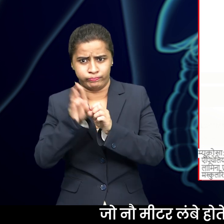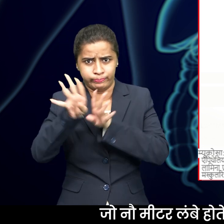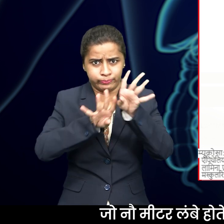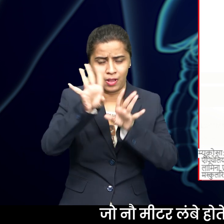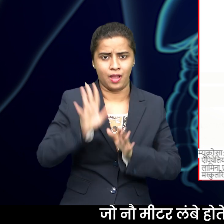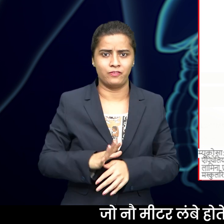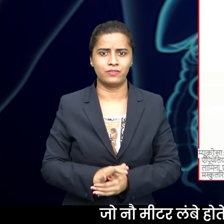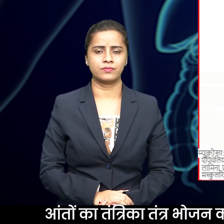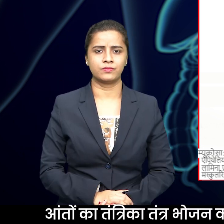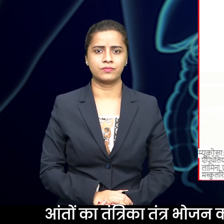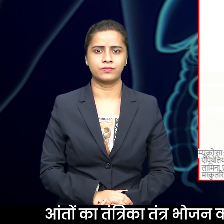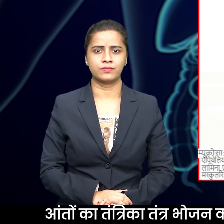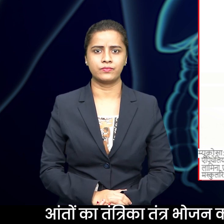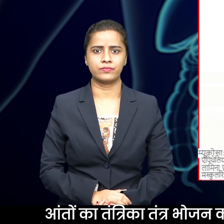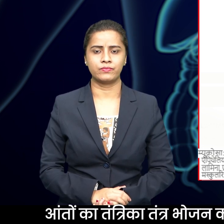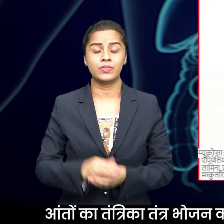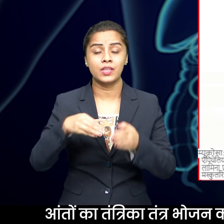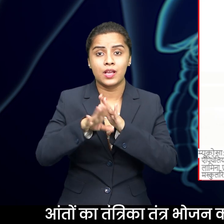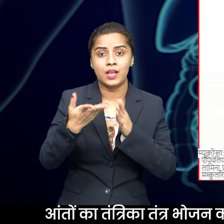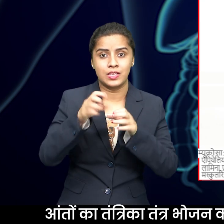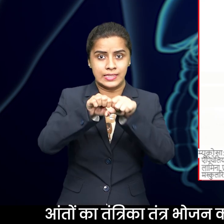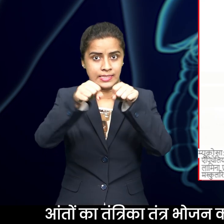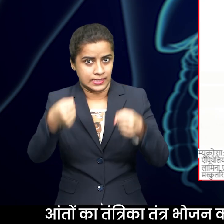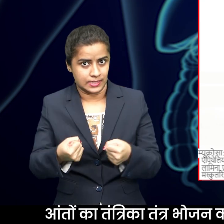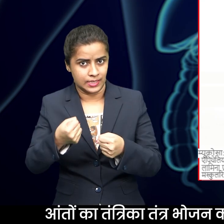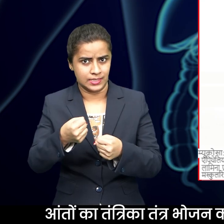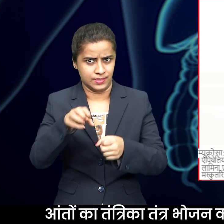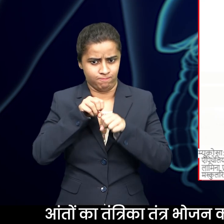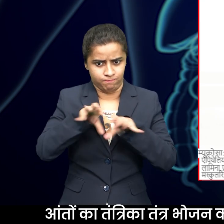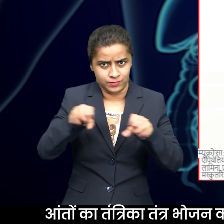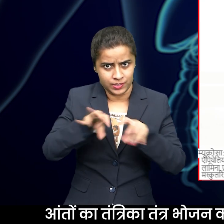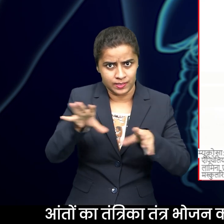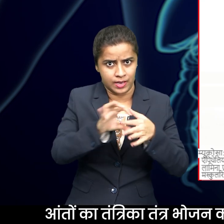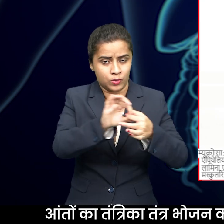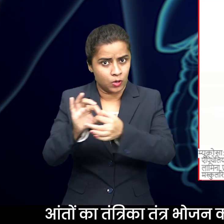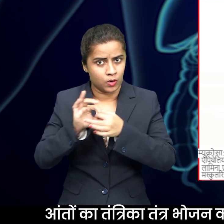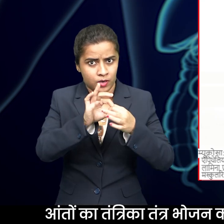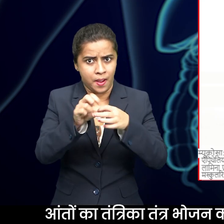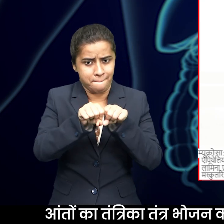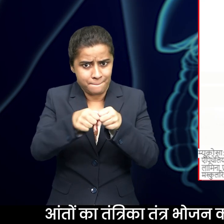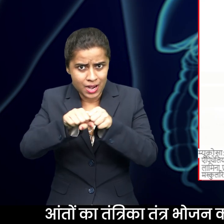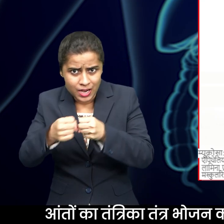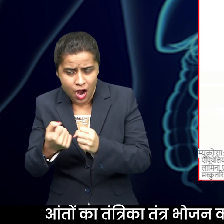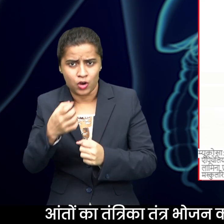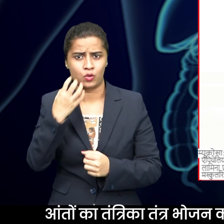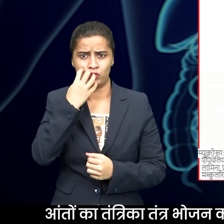जो आंत का तंत्रिका तंत्र भोजन को तोड़ने,